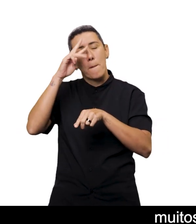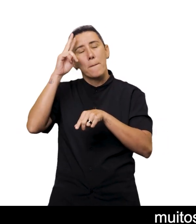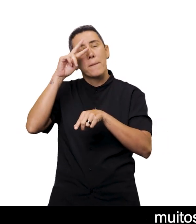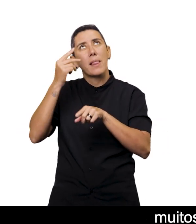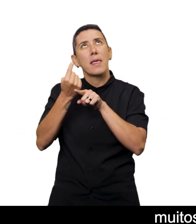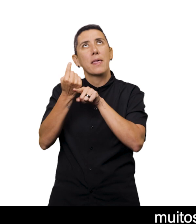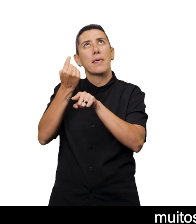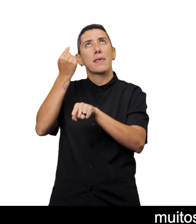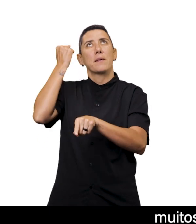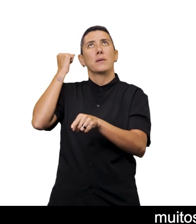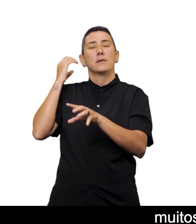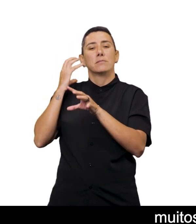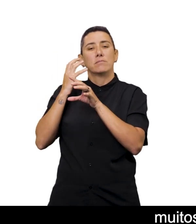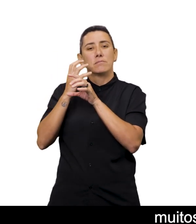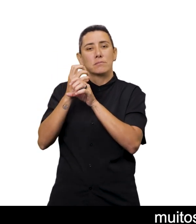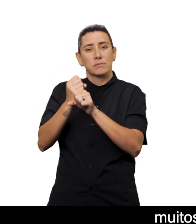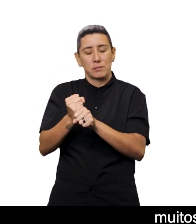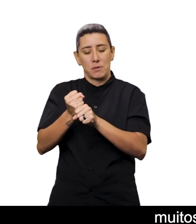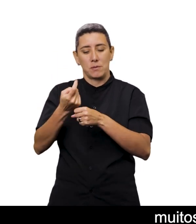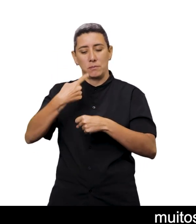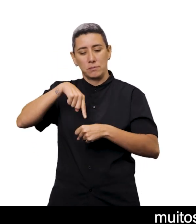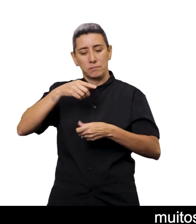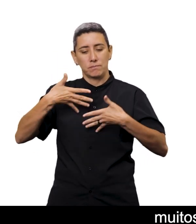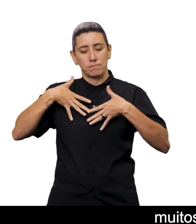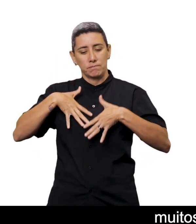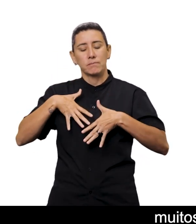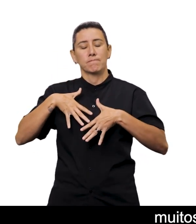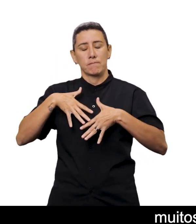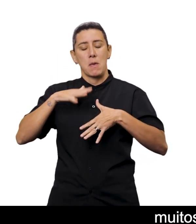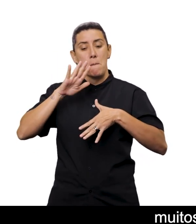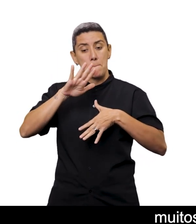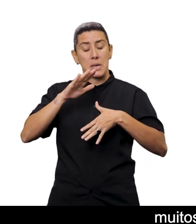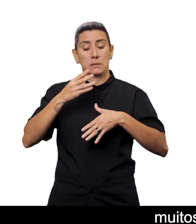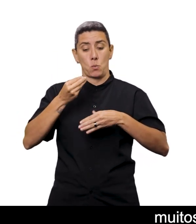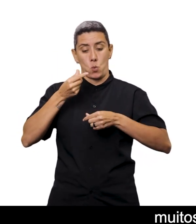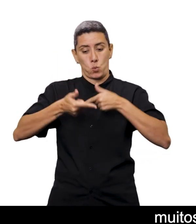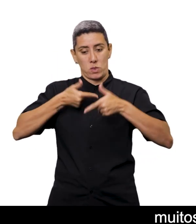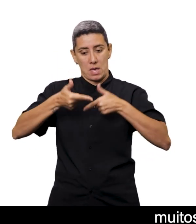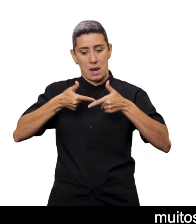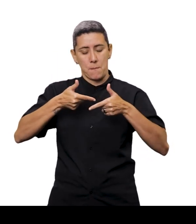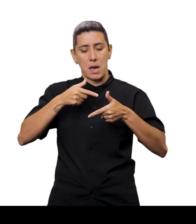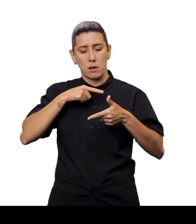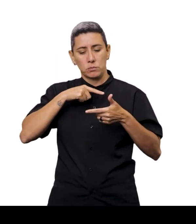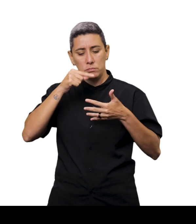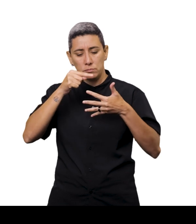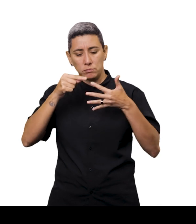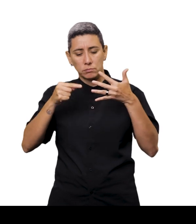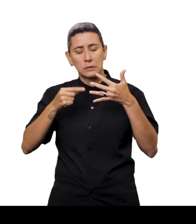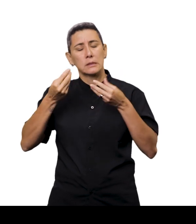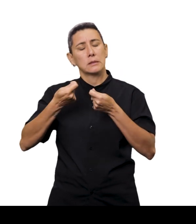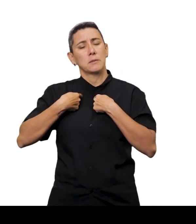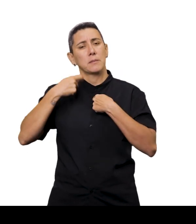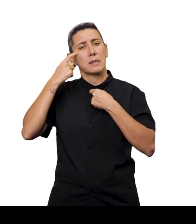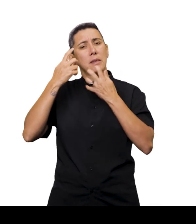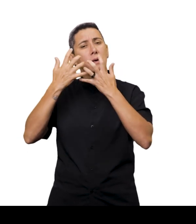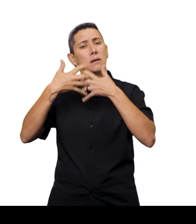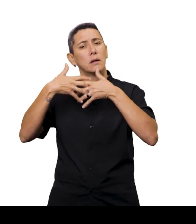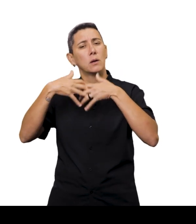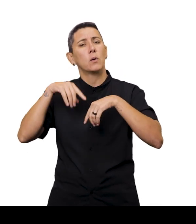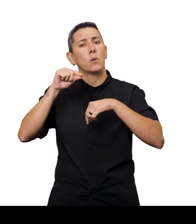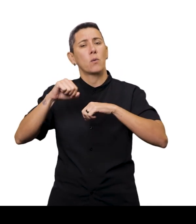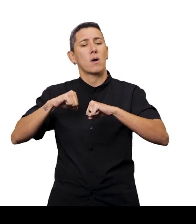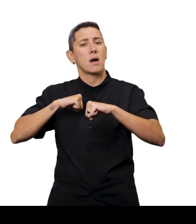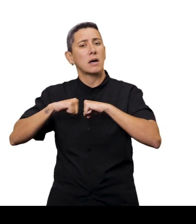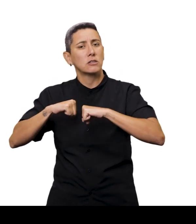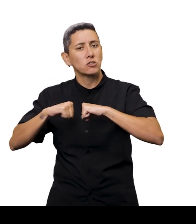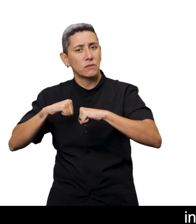próprio, muitos de seus trabalhos refletem relações com ativistas e momentos sociais e